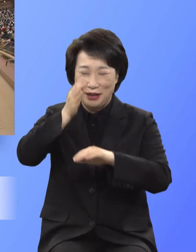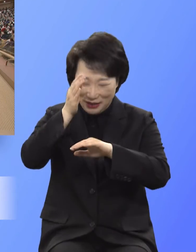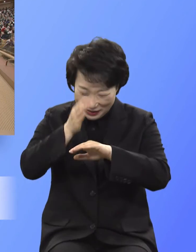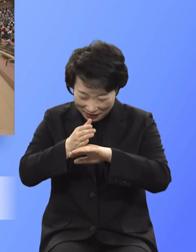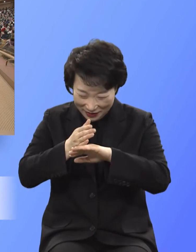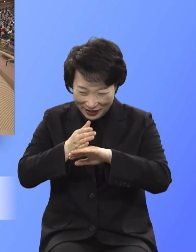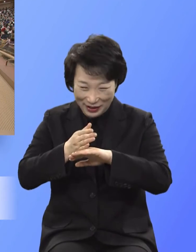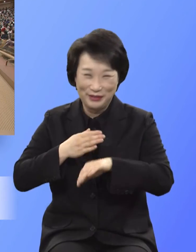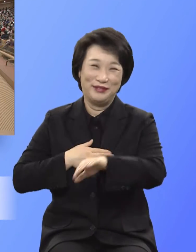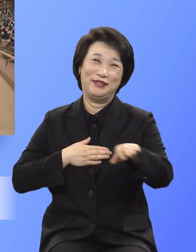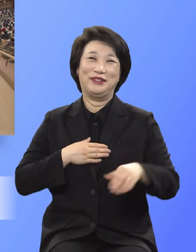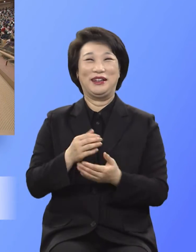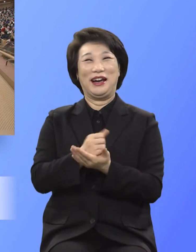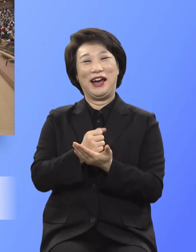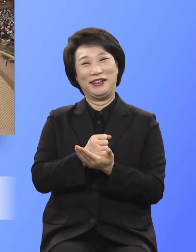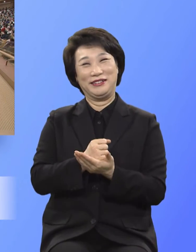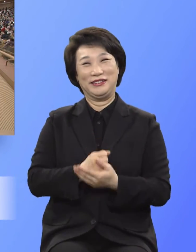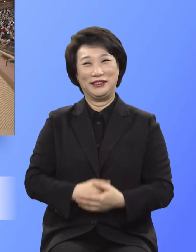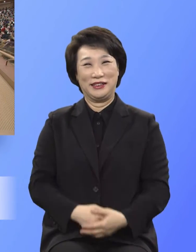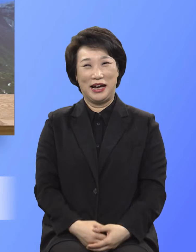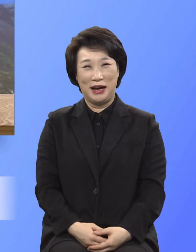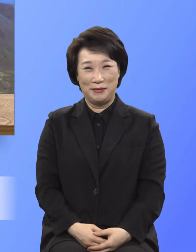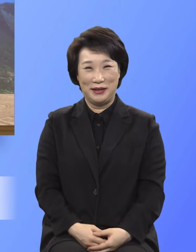너무 횡자 맞는 거.